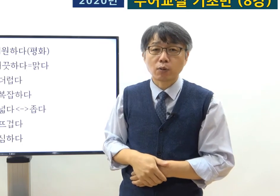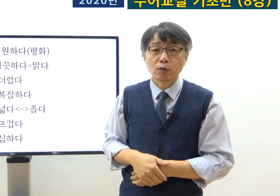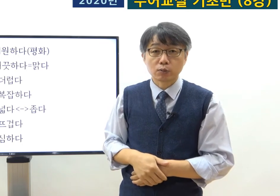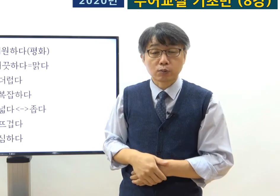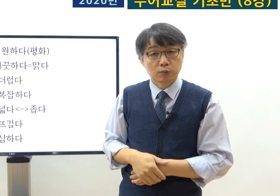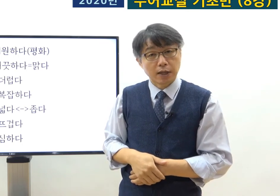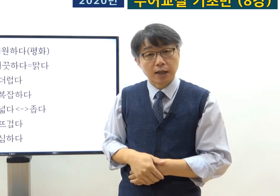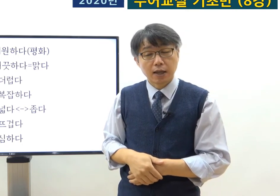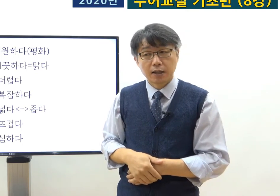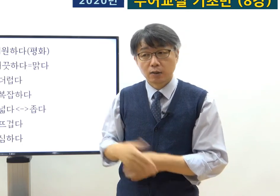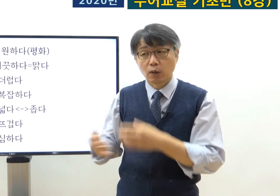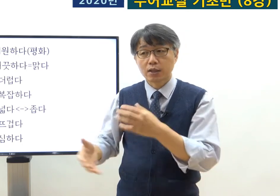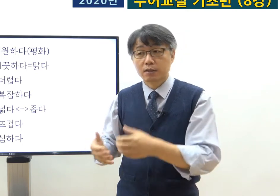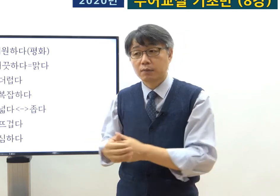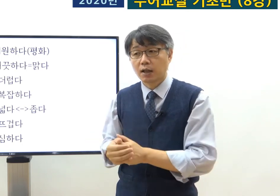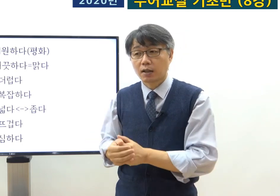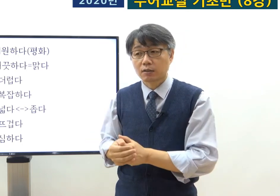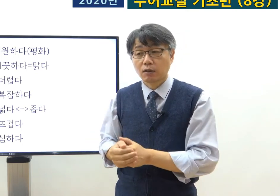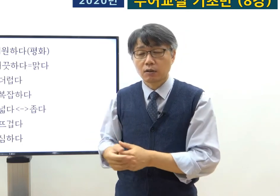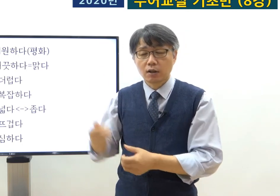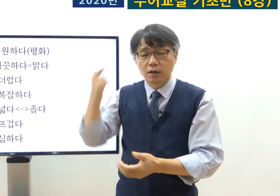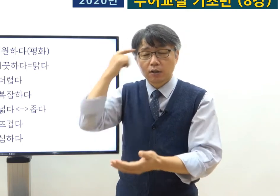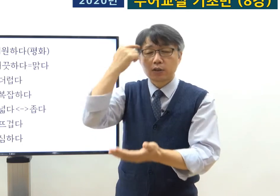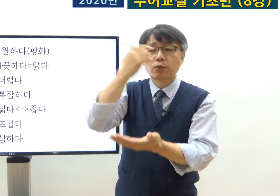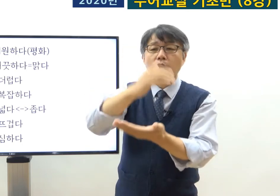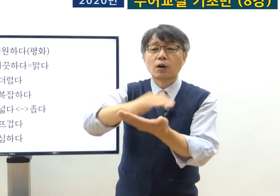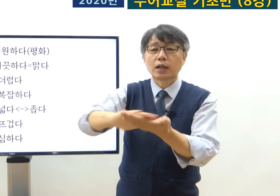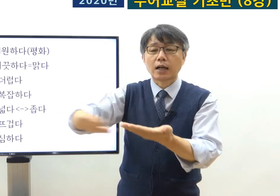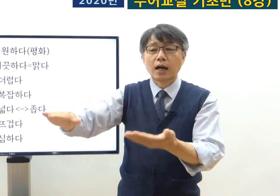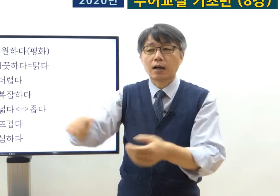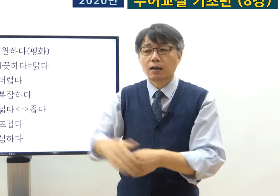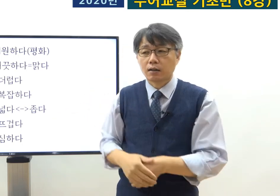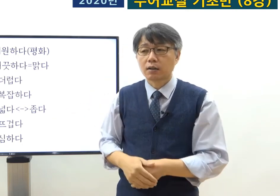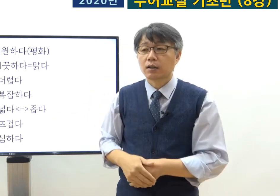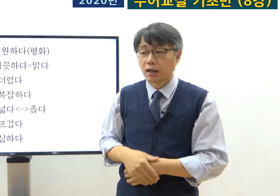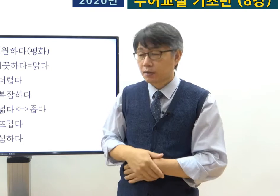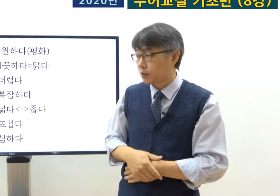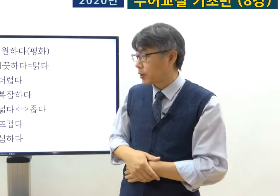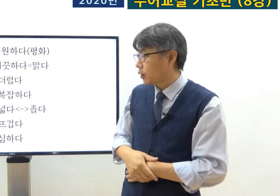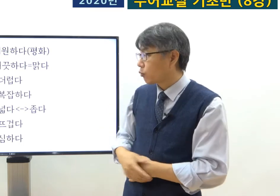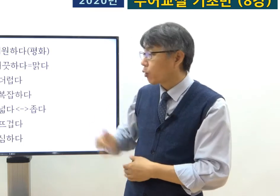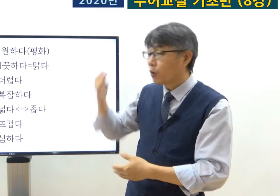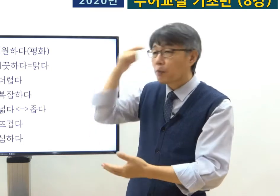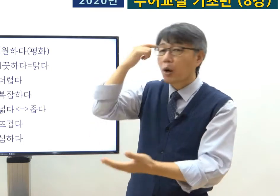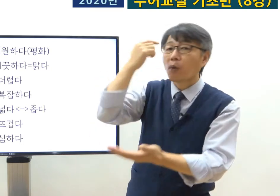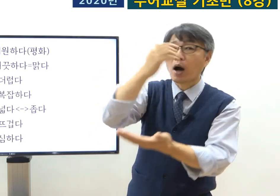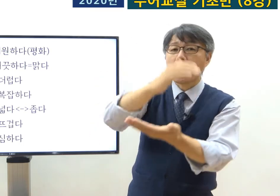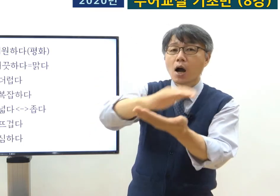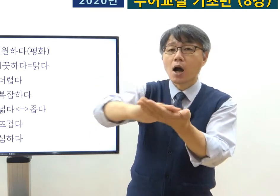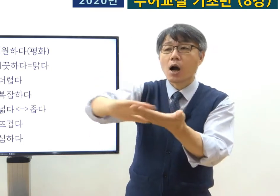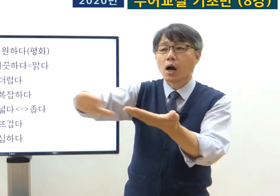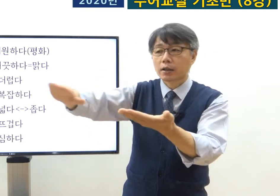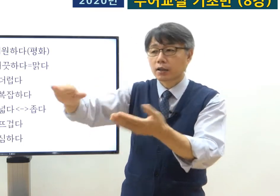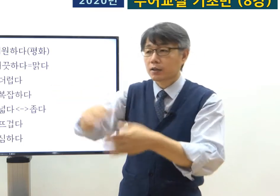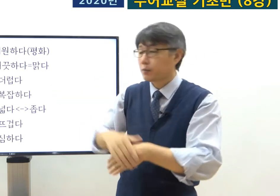표현도 되게 똑같이 씁니다. 그래서 시원하다. 이렇게 쓰시면 되겠고요. 평화. 이렇게 쓰시면